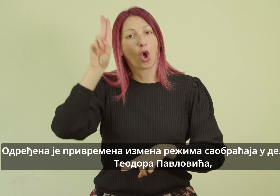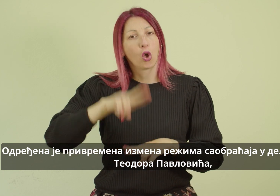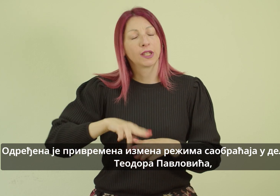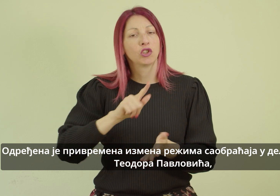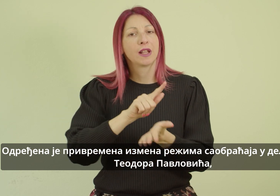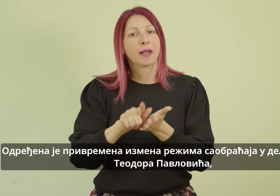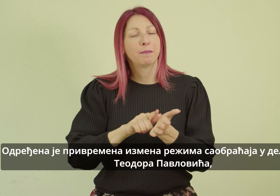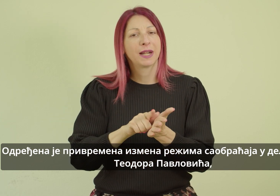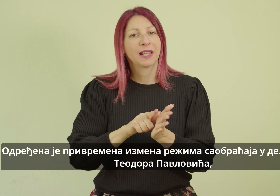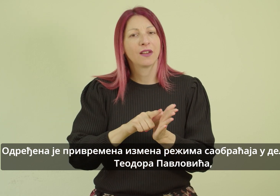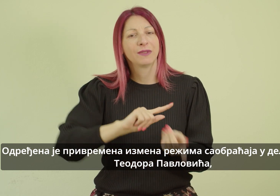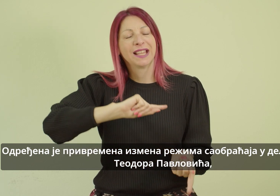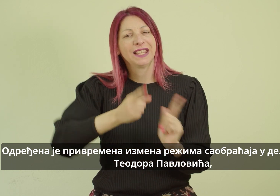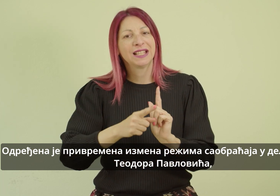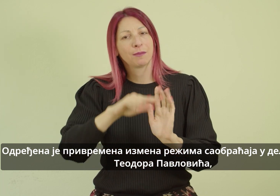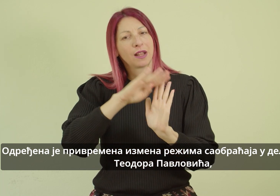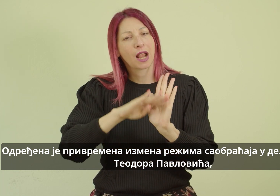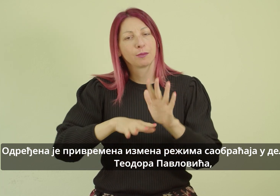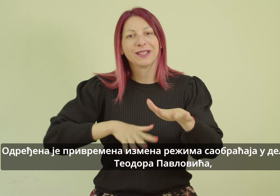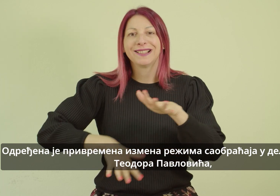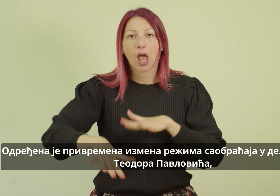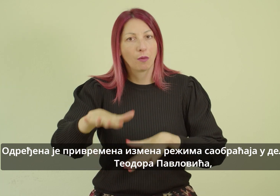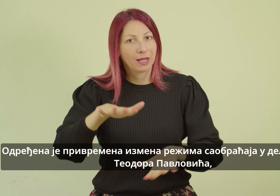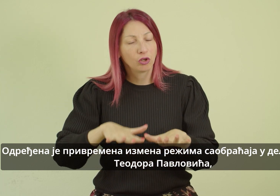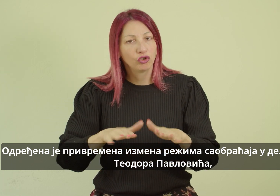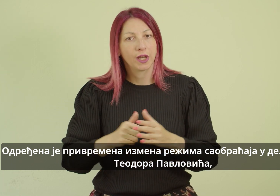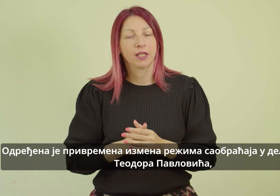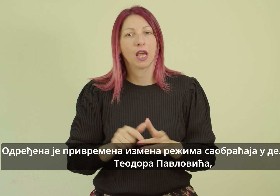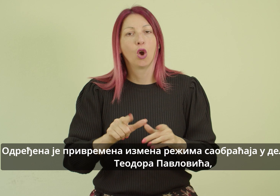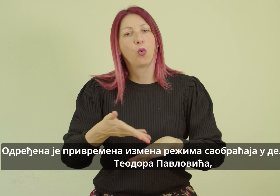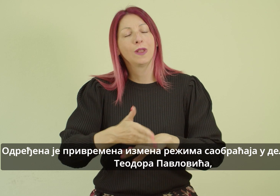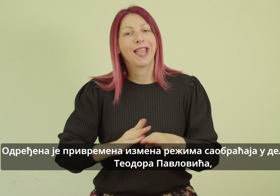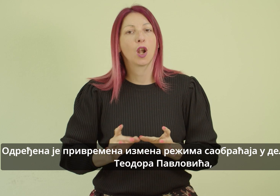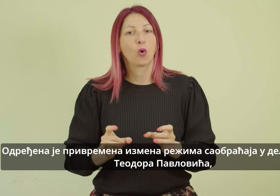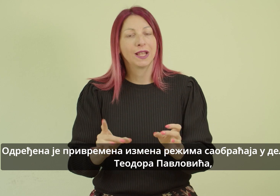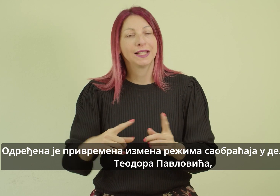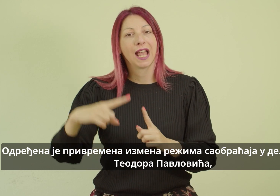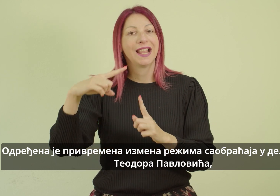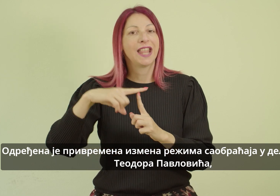Određena je privremena izmena režima saobraćaja u delu ulice Teodora Pavlovića,